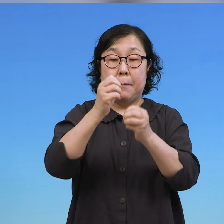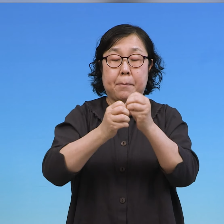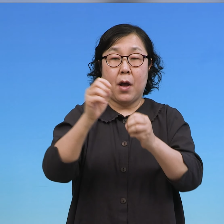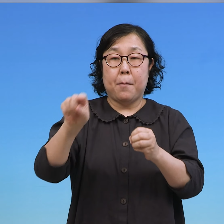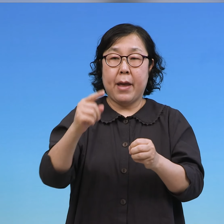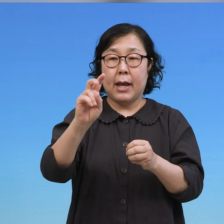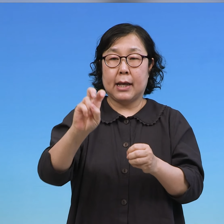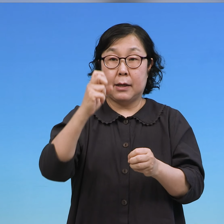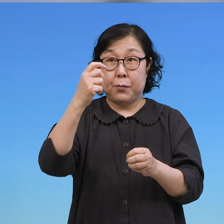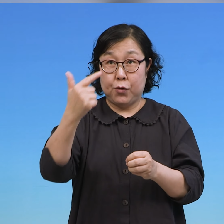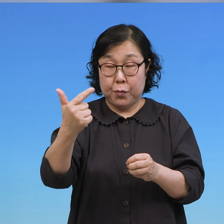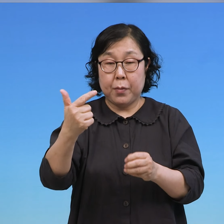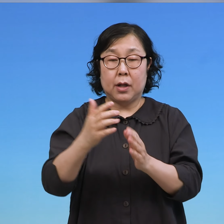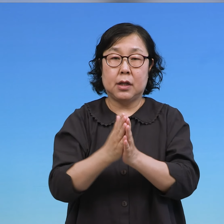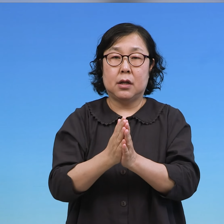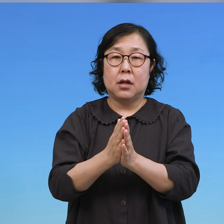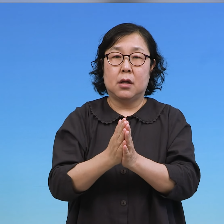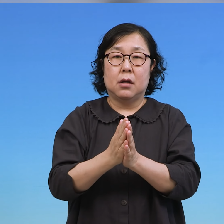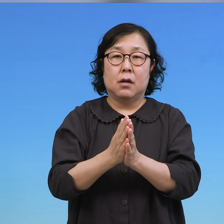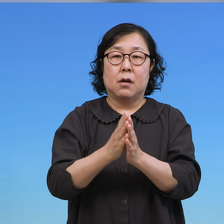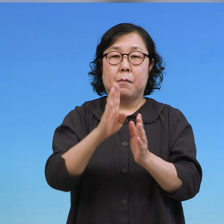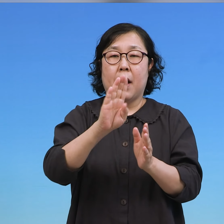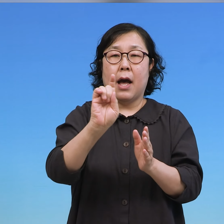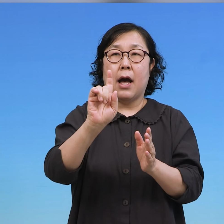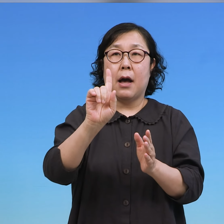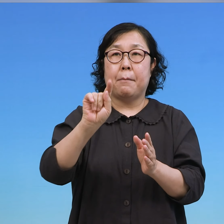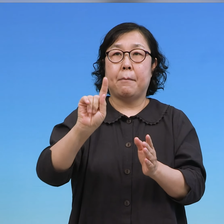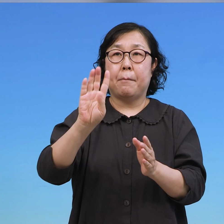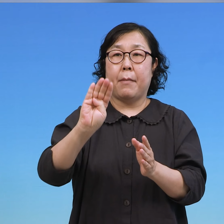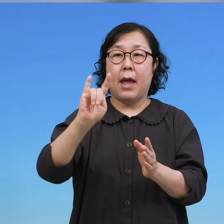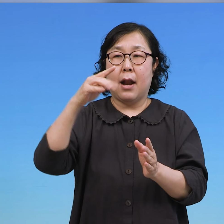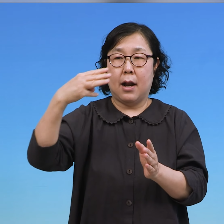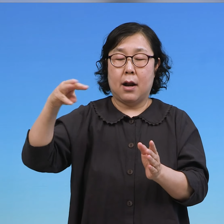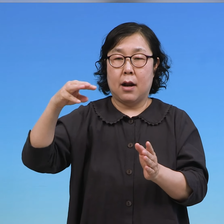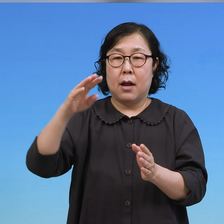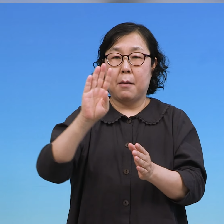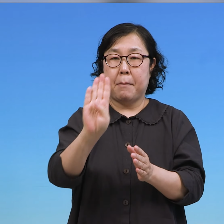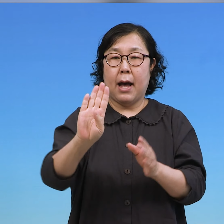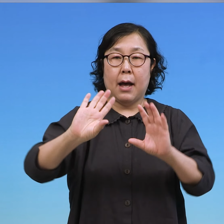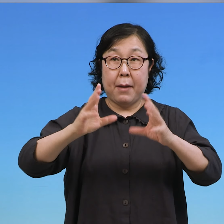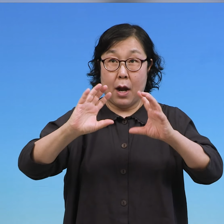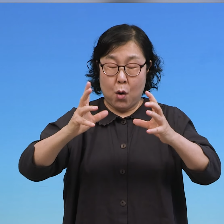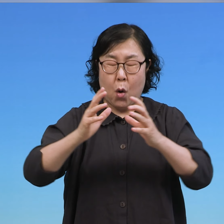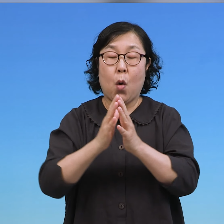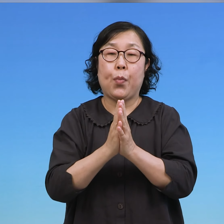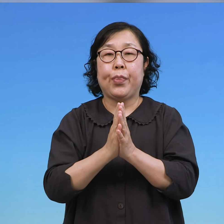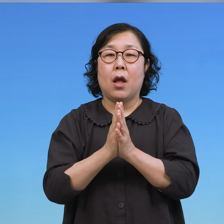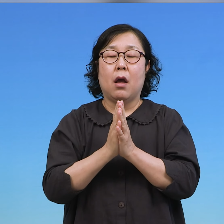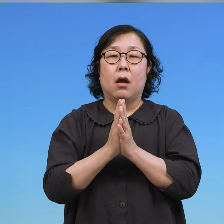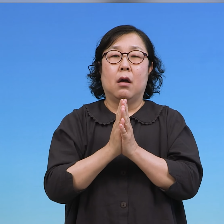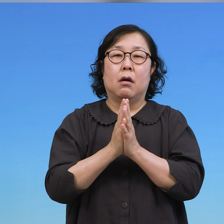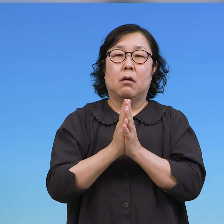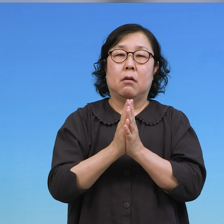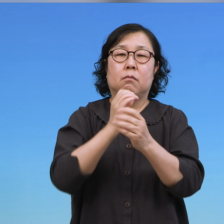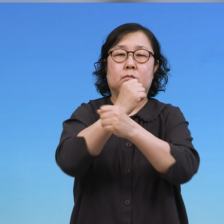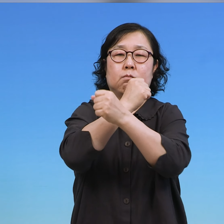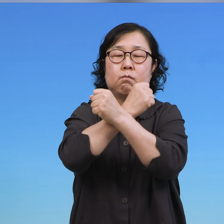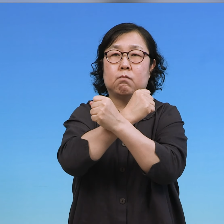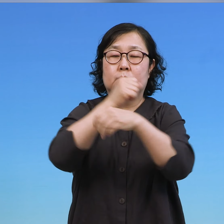126편은 바벨론 포로 해방을 배경으로 한 겁니다. 하나님의 은혜로 포로에서 풀려나 해방의